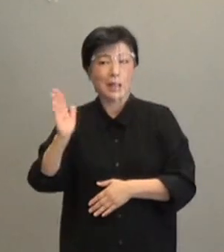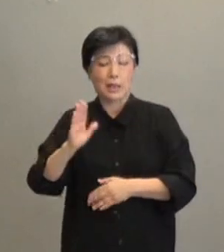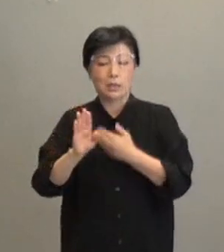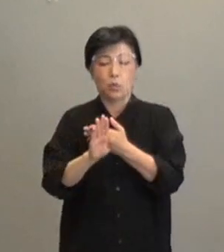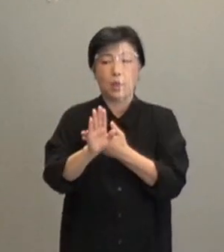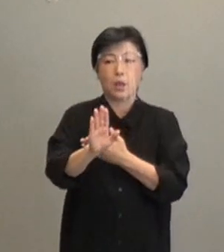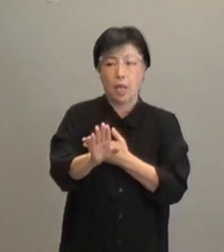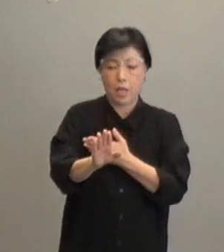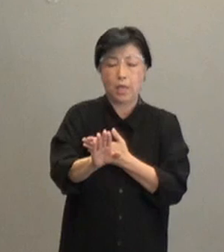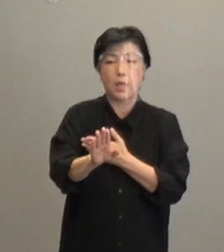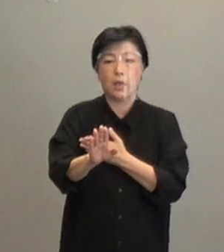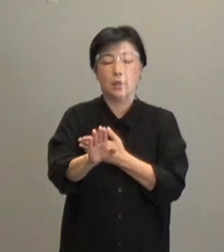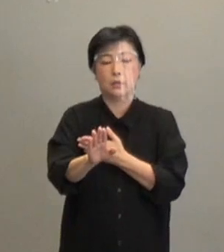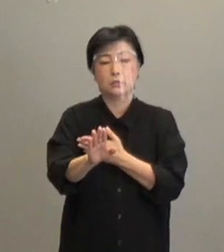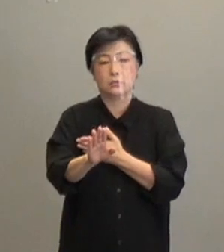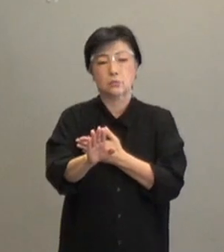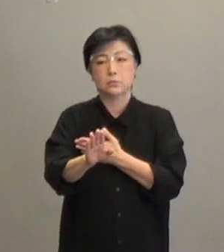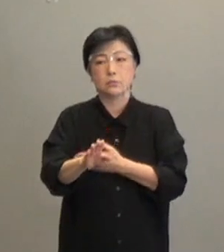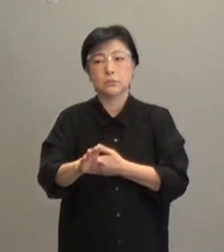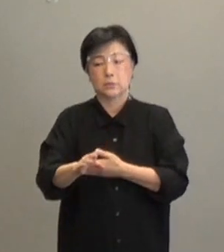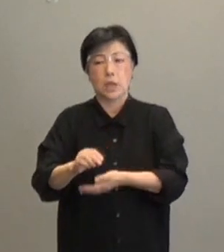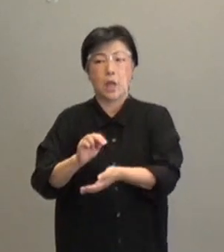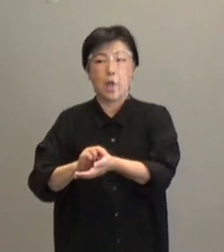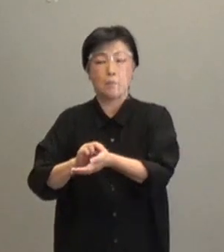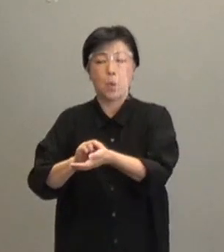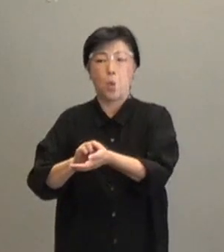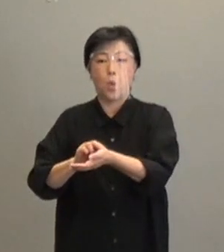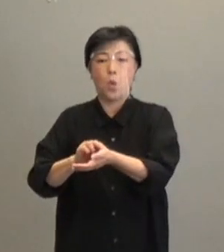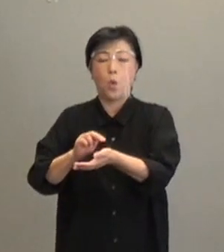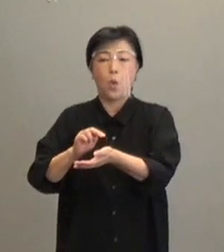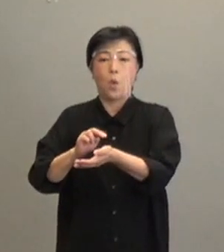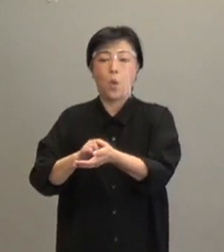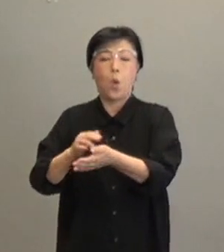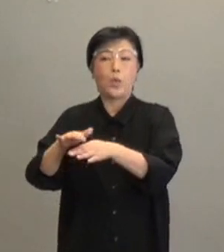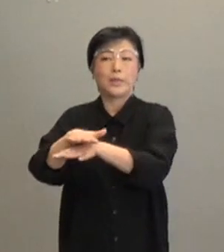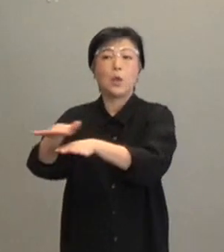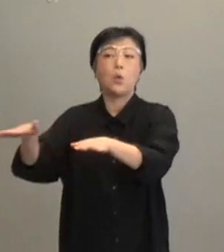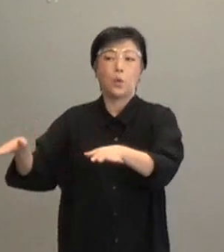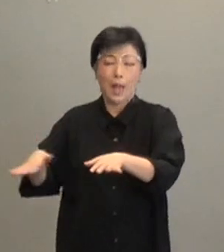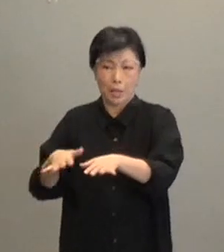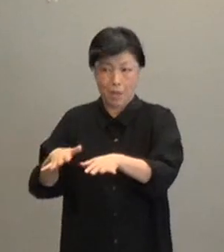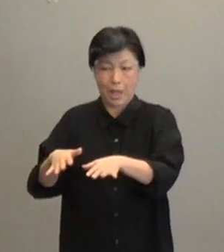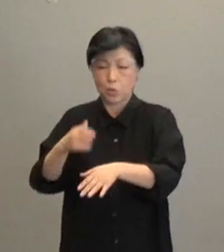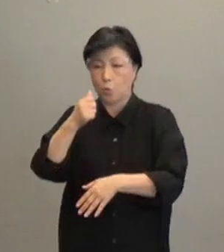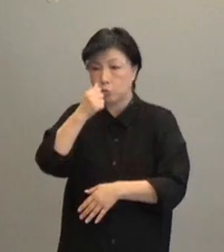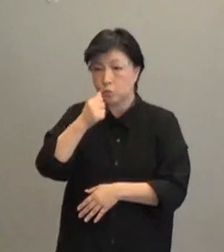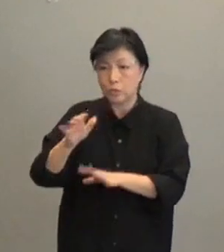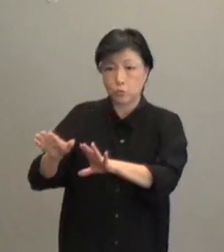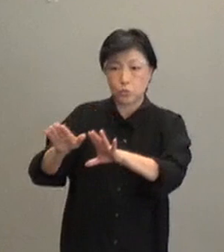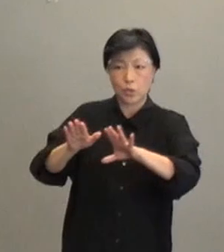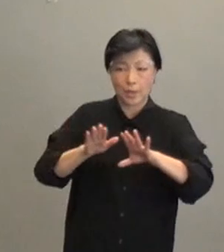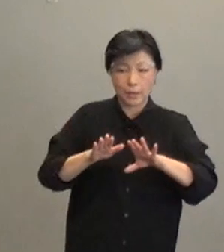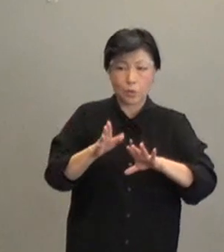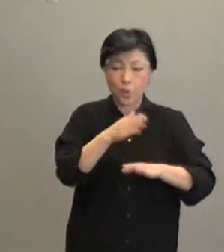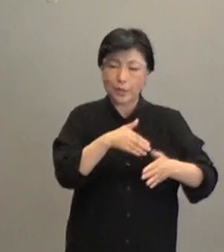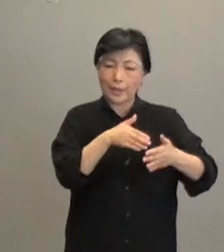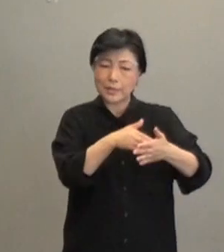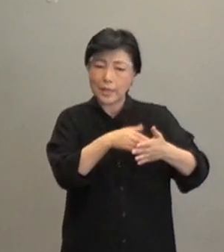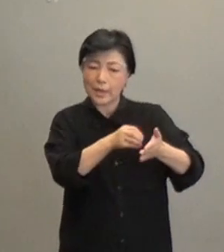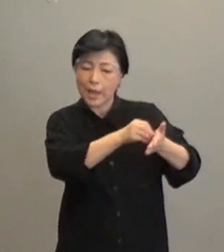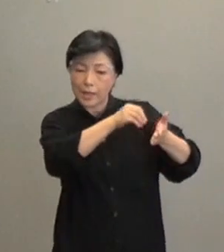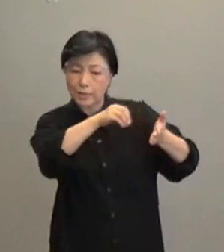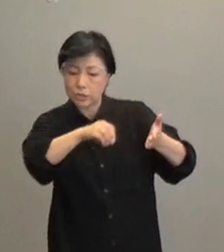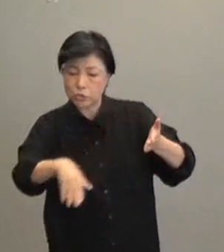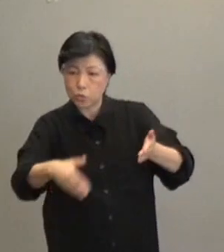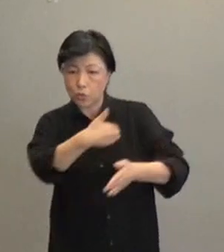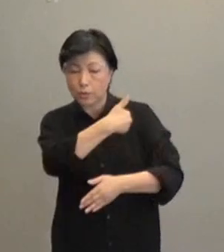からの医療側の充実を受けて、どのような形で制限が解除